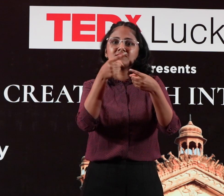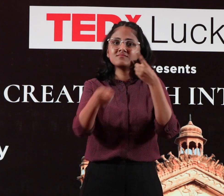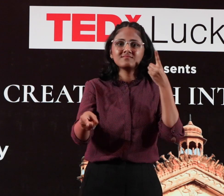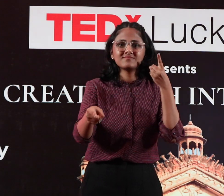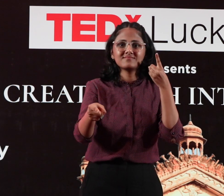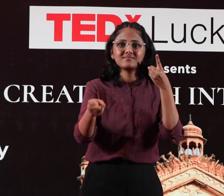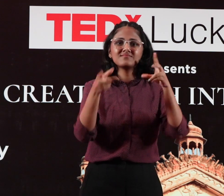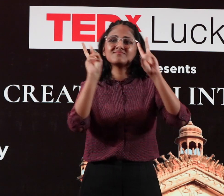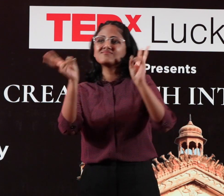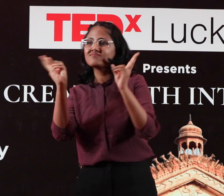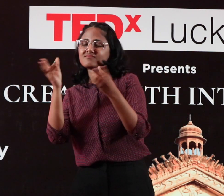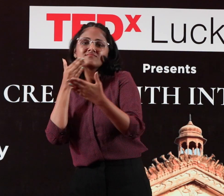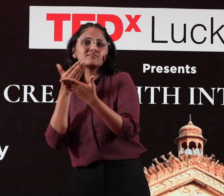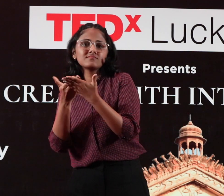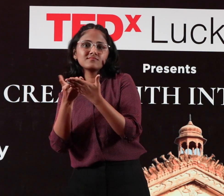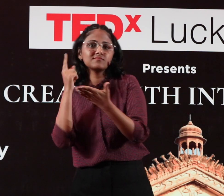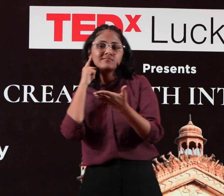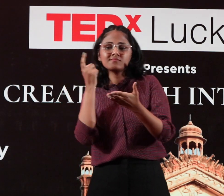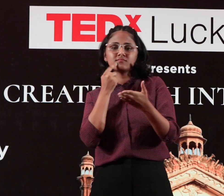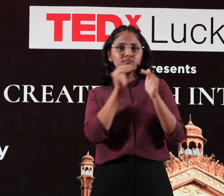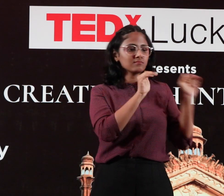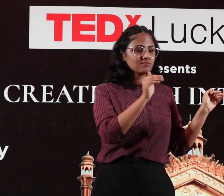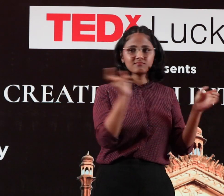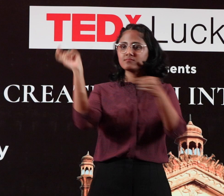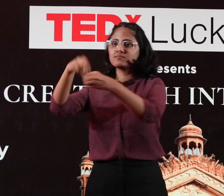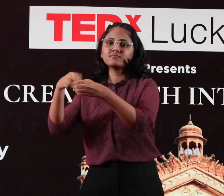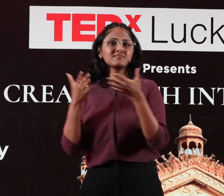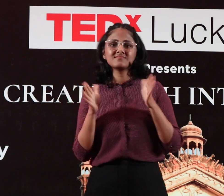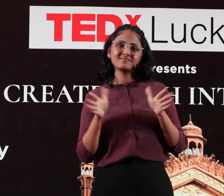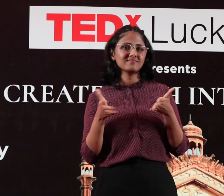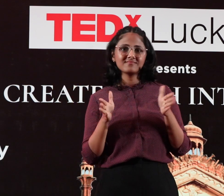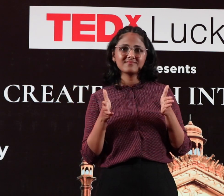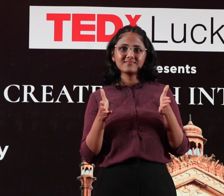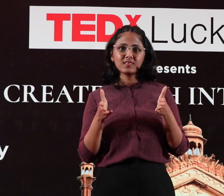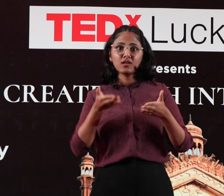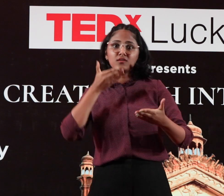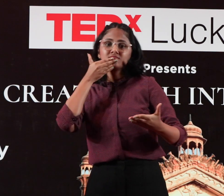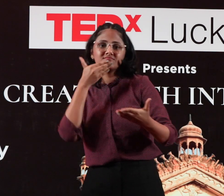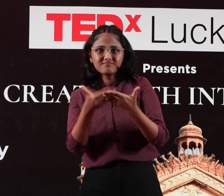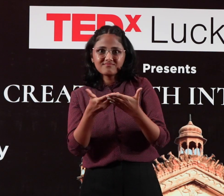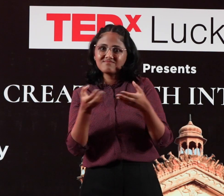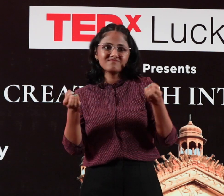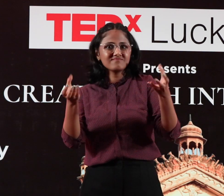रेगुलर स्कूल्स, जो इन बच्चों को एडमिशन देते हैं। घर स्कूल जाने की उम्र में ये सारे बच्चे घर बैठे